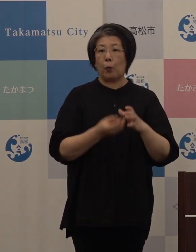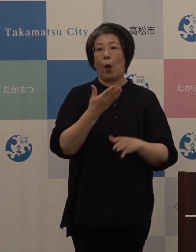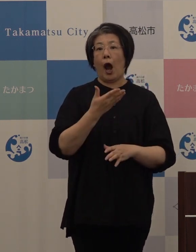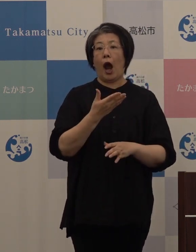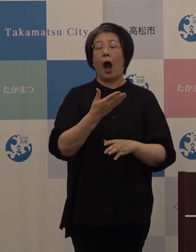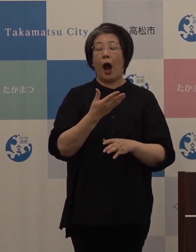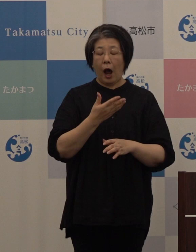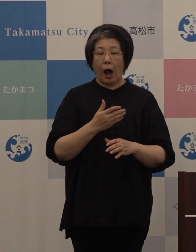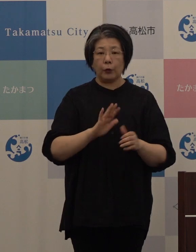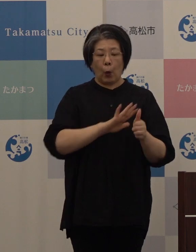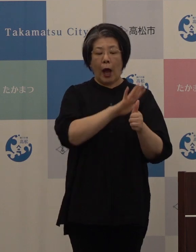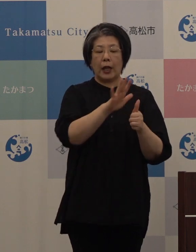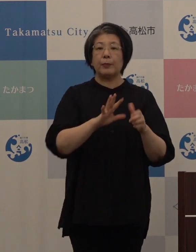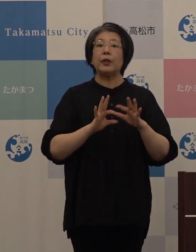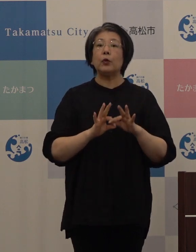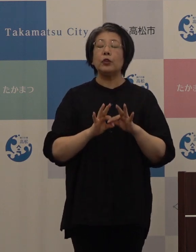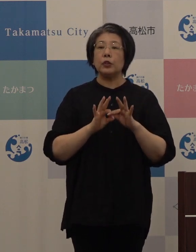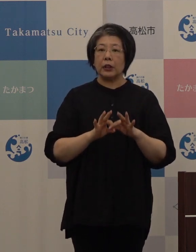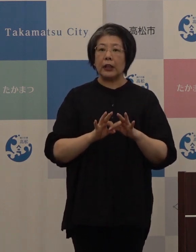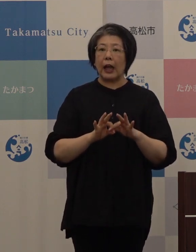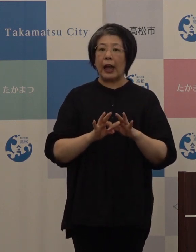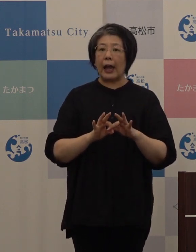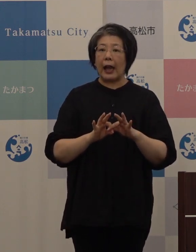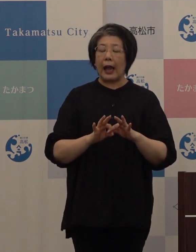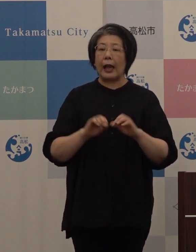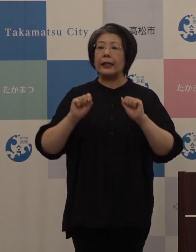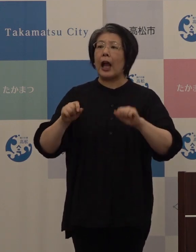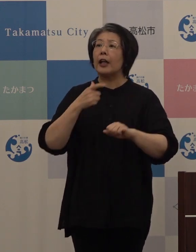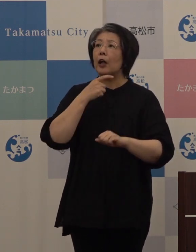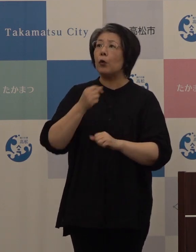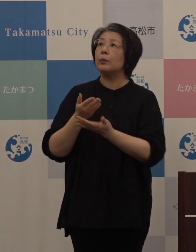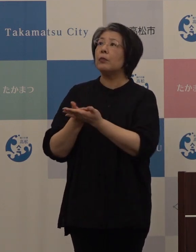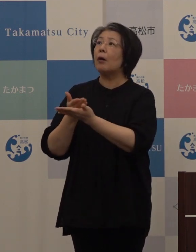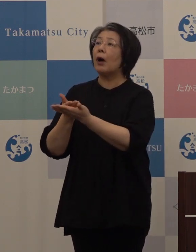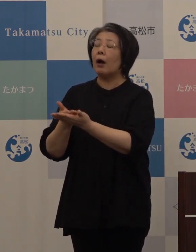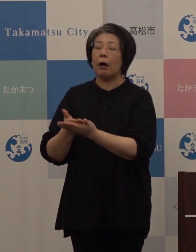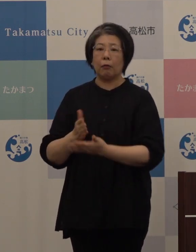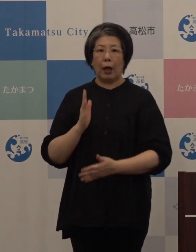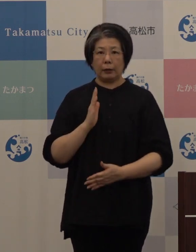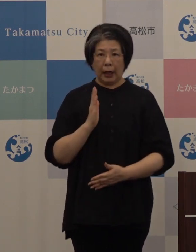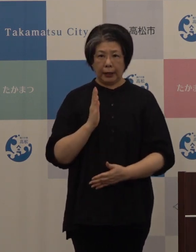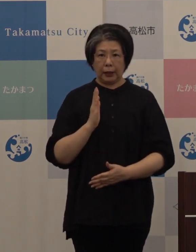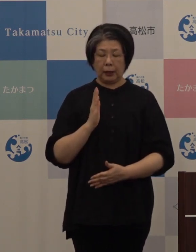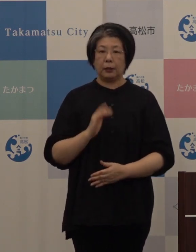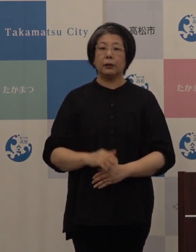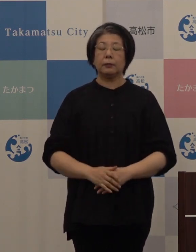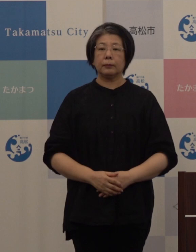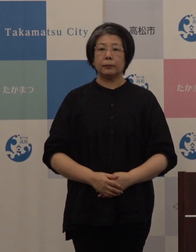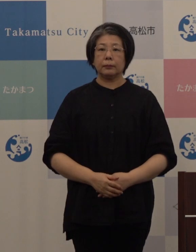の話につきまして、同行してほしいというふうにこちらが決めてかかっているものではございません。